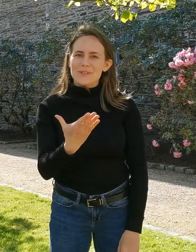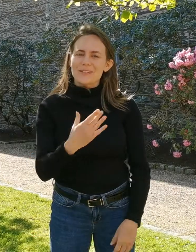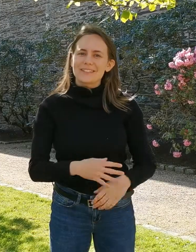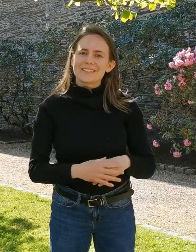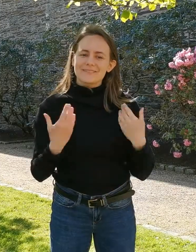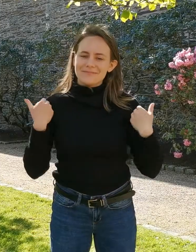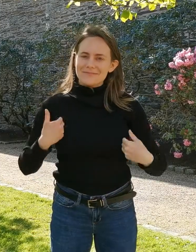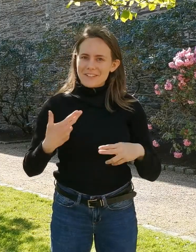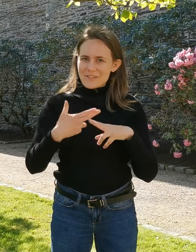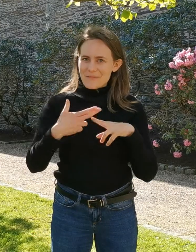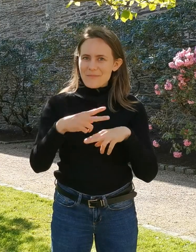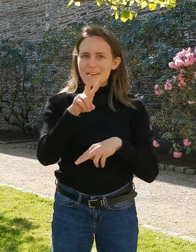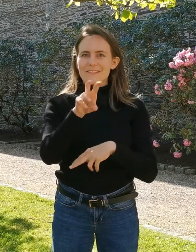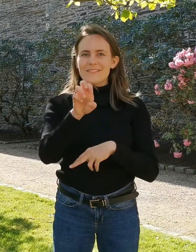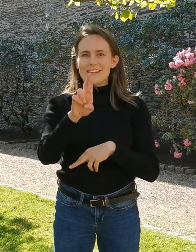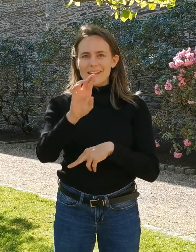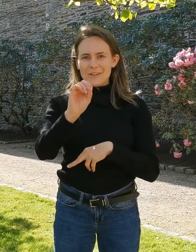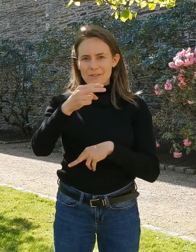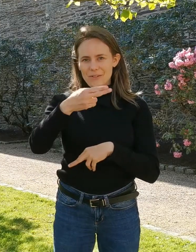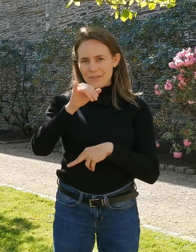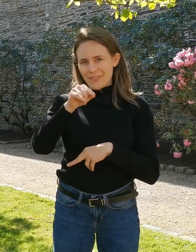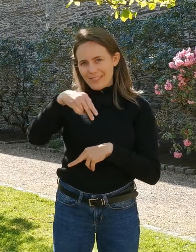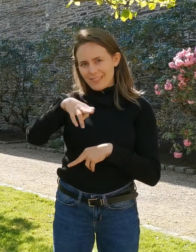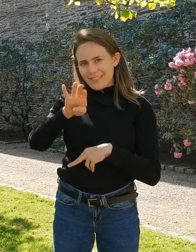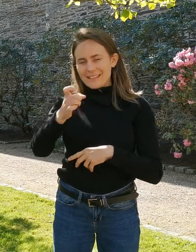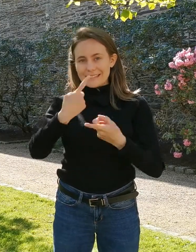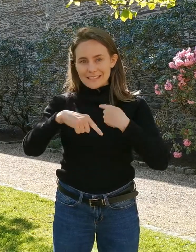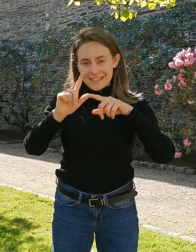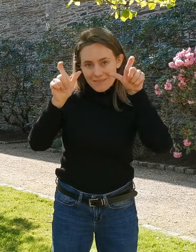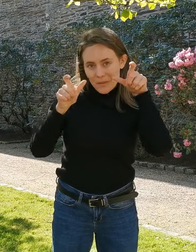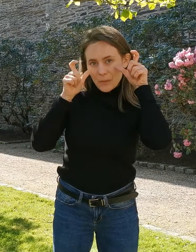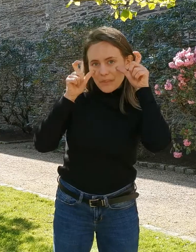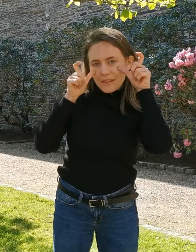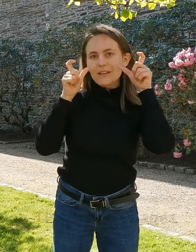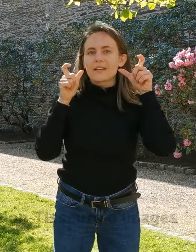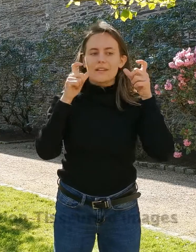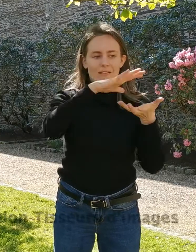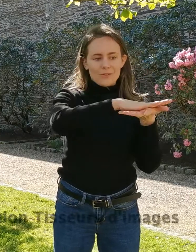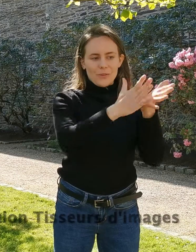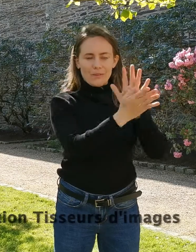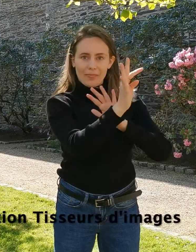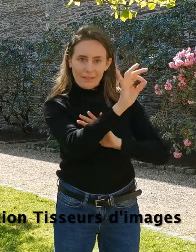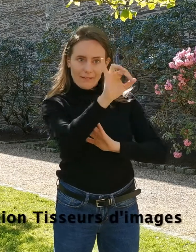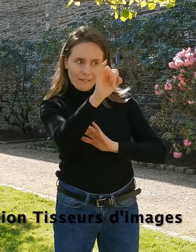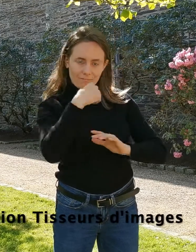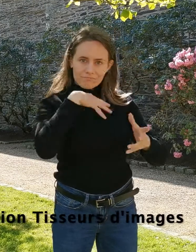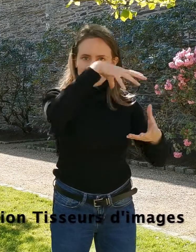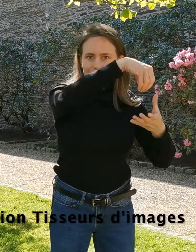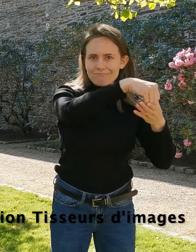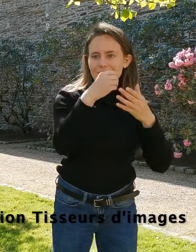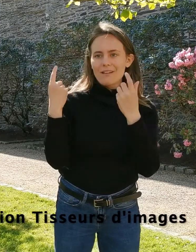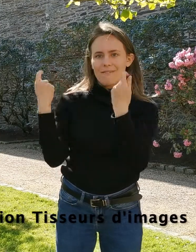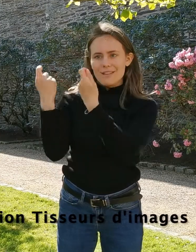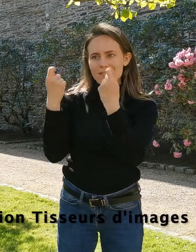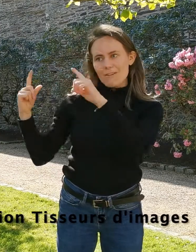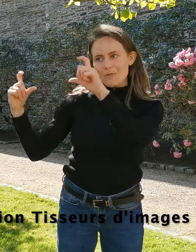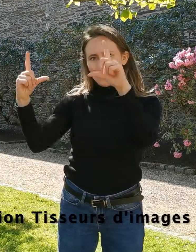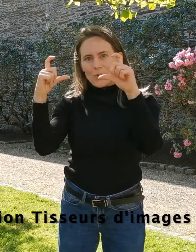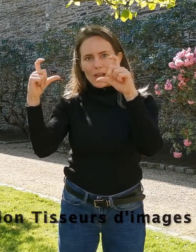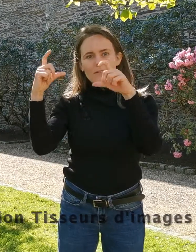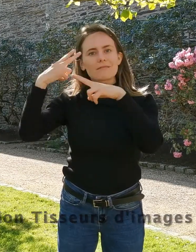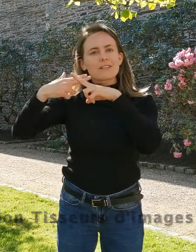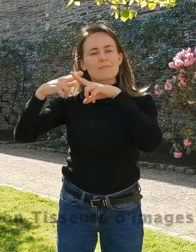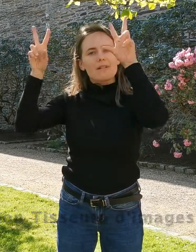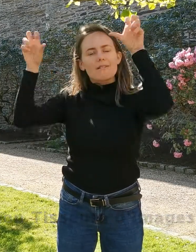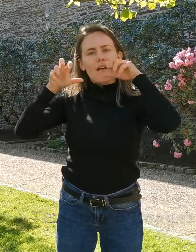Bonjour, je suis Véronique, je suis membre de l'association des tisseurs d'images. Nous organisons le festival photographique Influence à